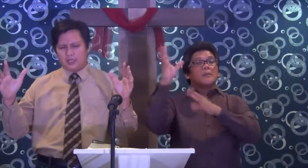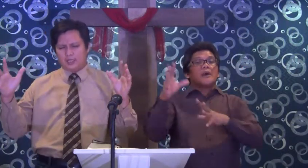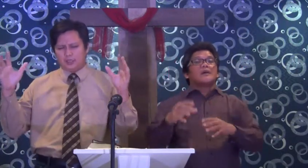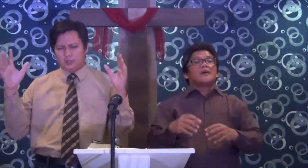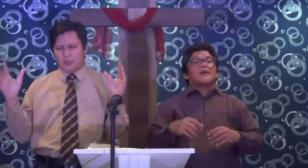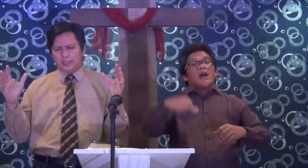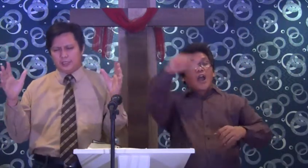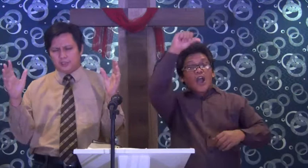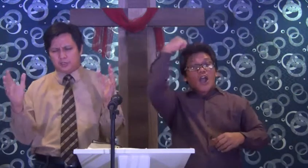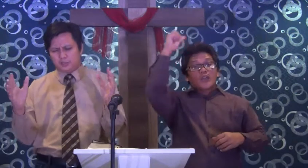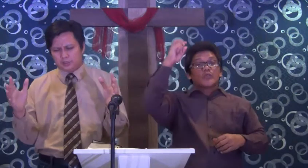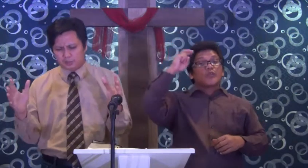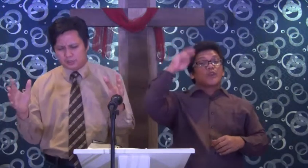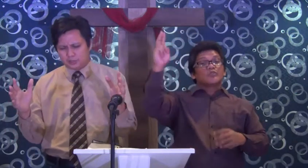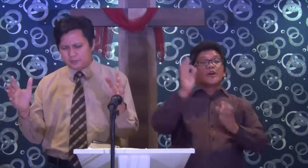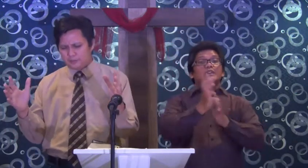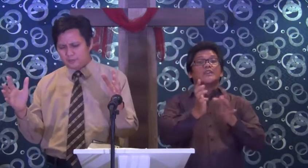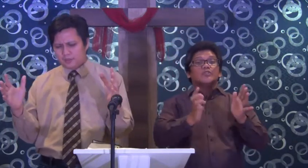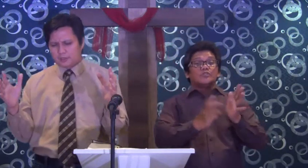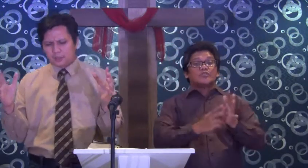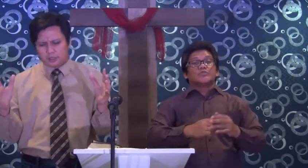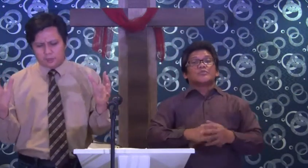anugerah dari Tuhan Yesus Kristus,